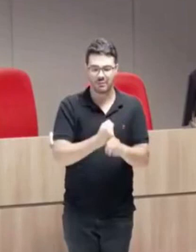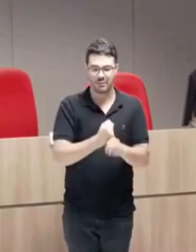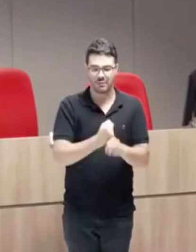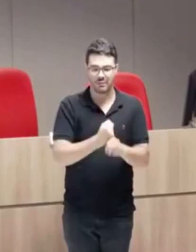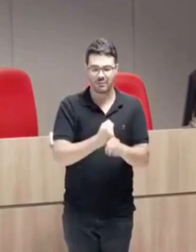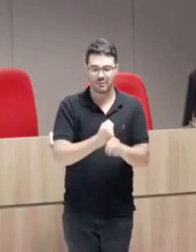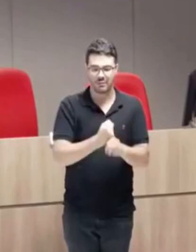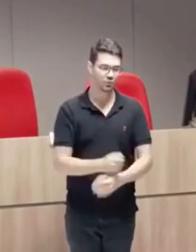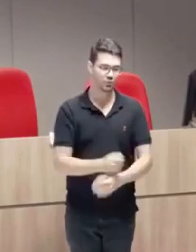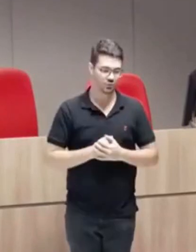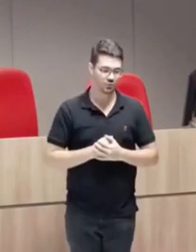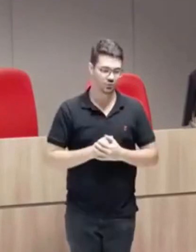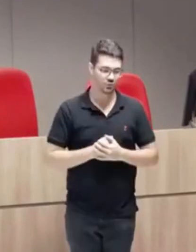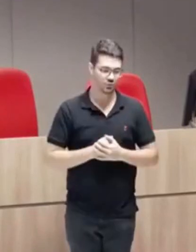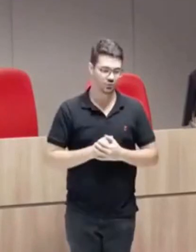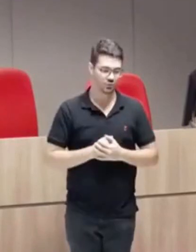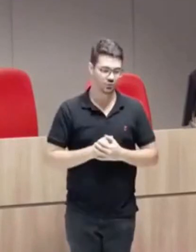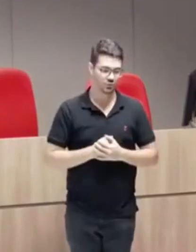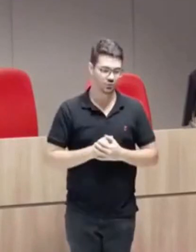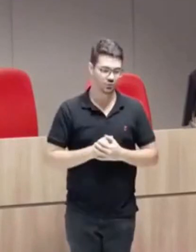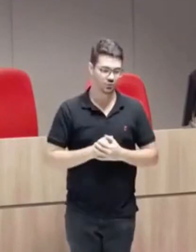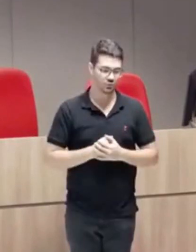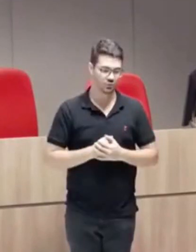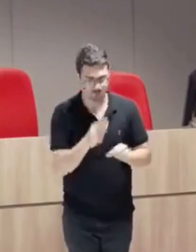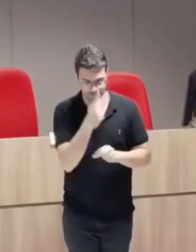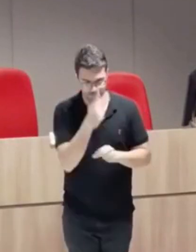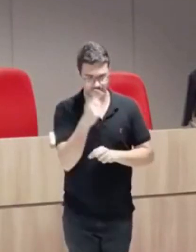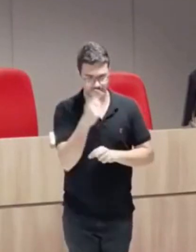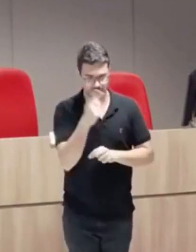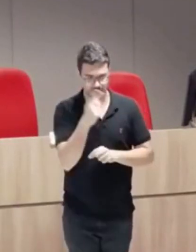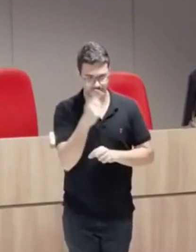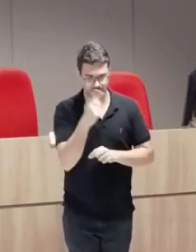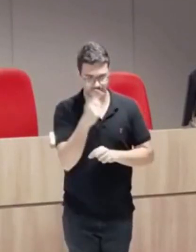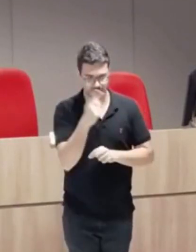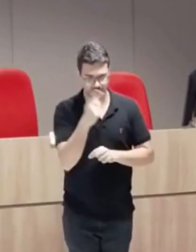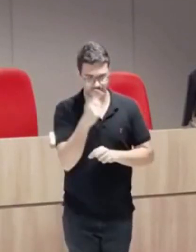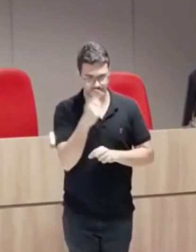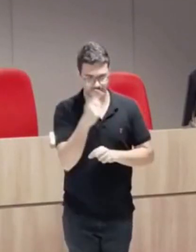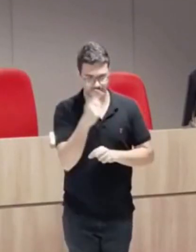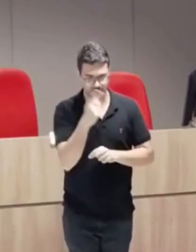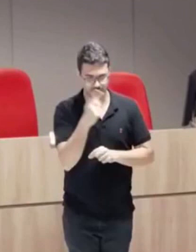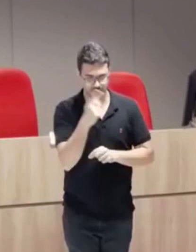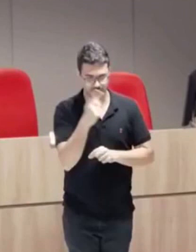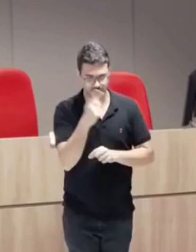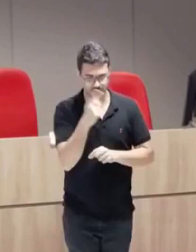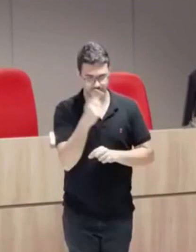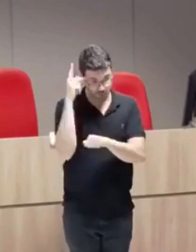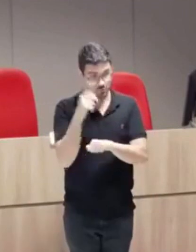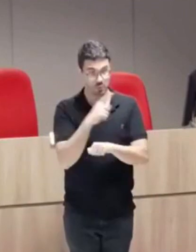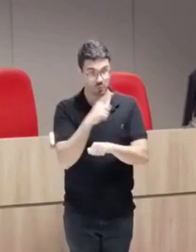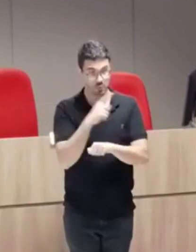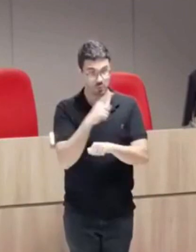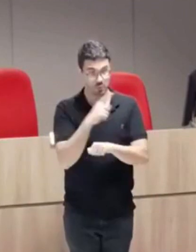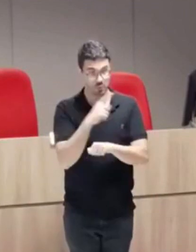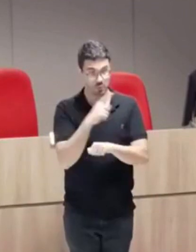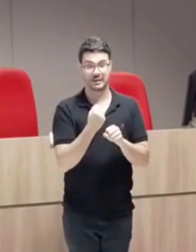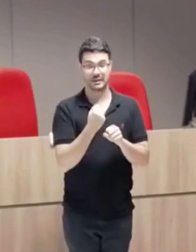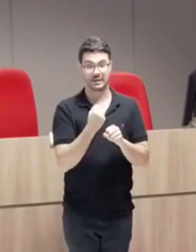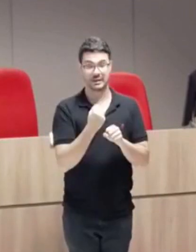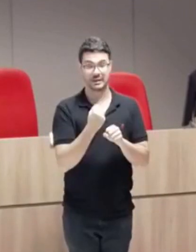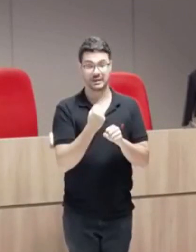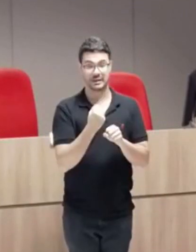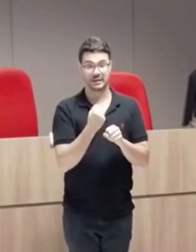se descobriu ossadas nos hospitais, porque é uma indústria da curatela. Pessoas que estavam em hospitais com 200